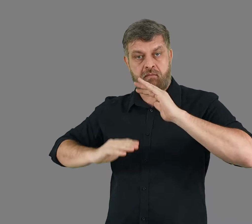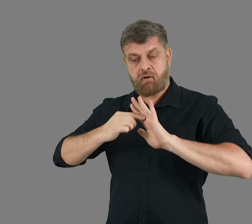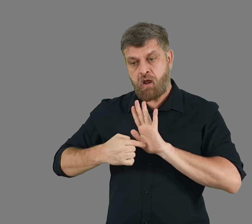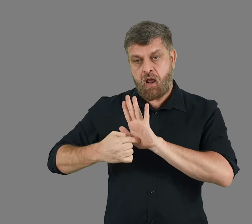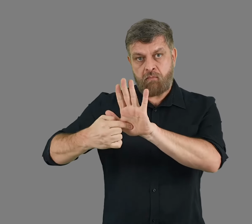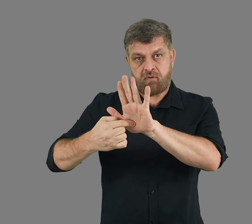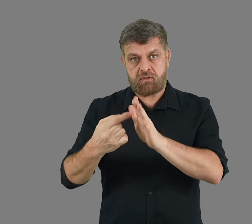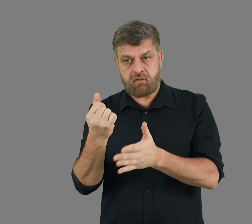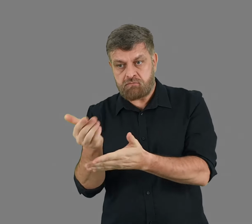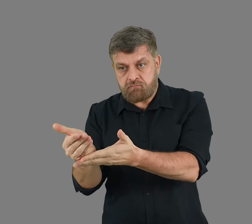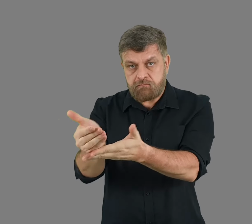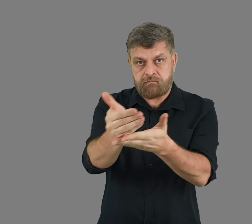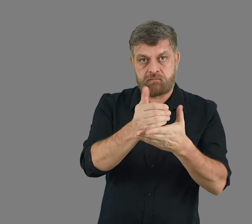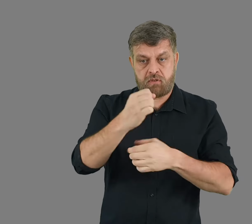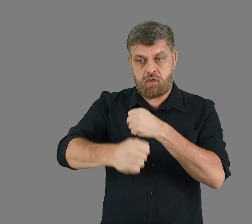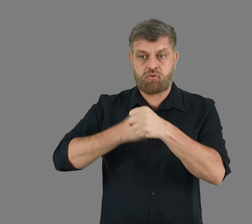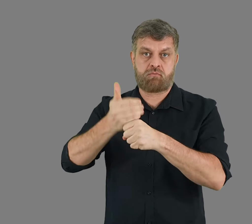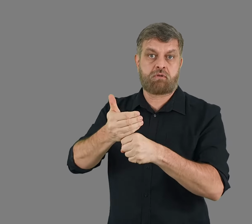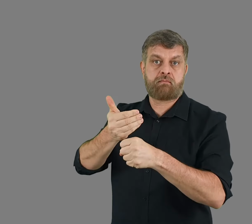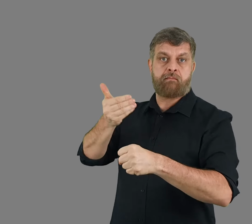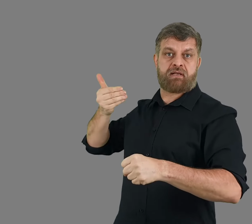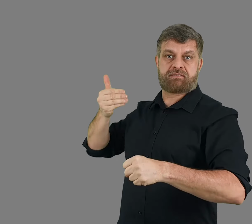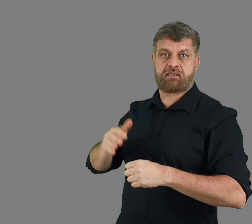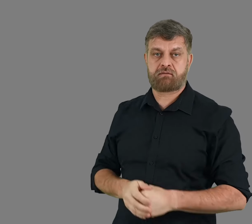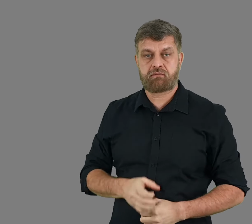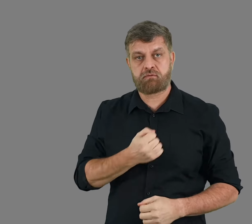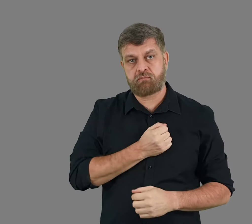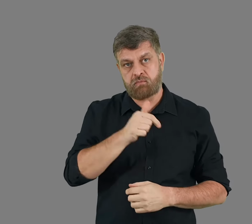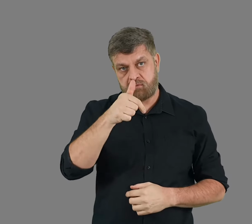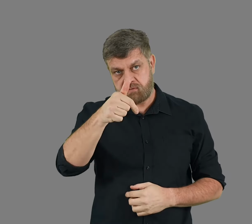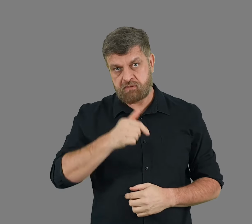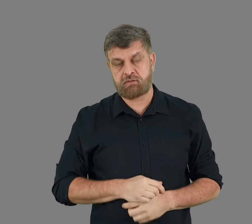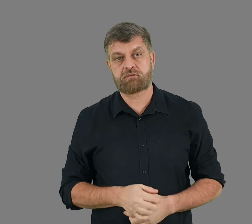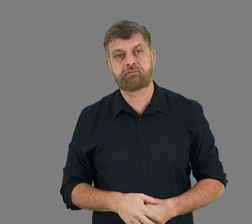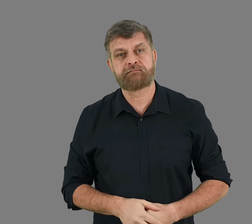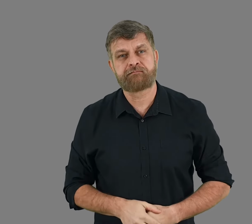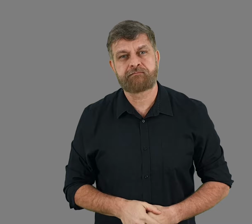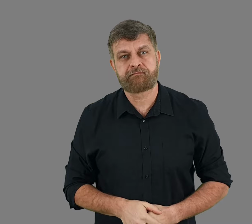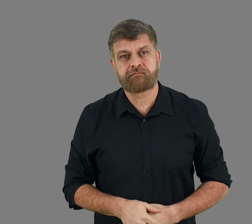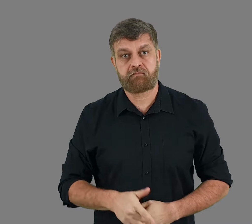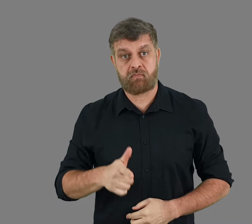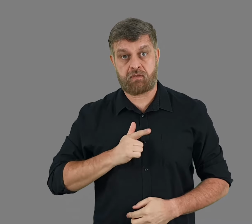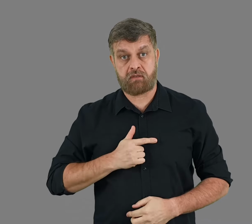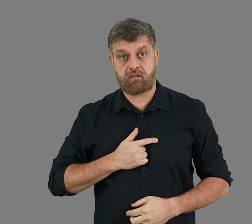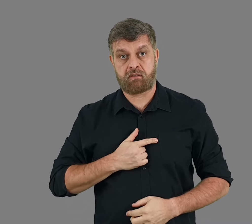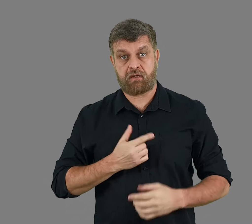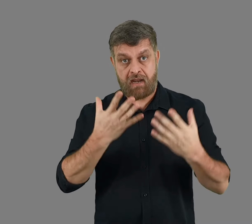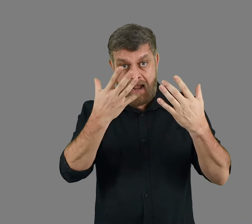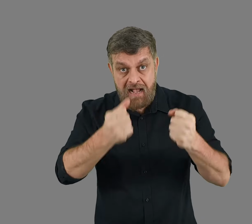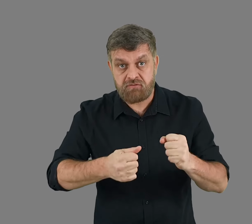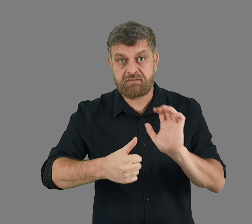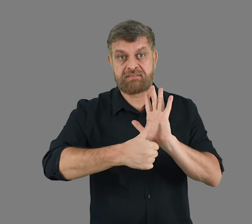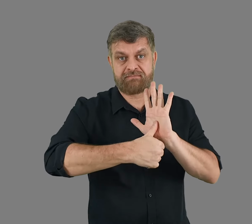referentes ao exercício anterior. 7. Admitir pedido de inscrição de associados.